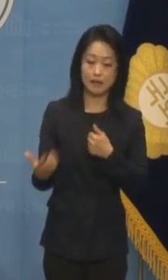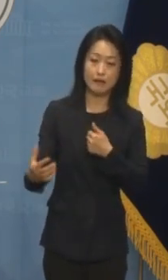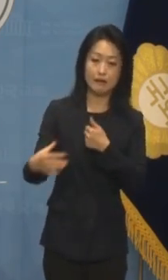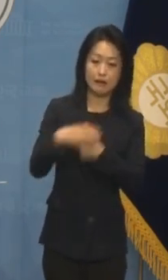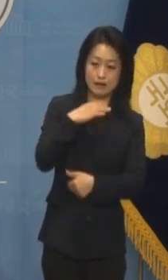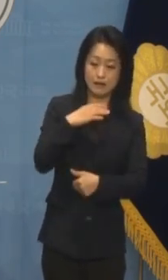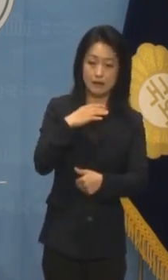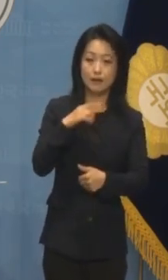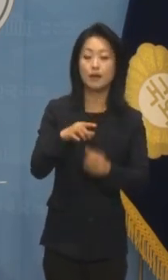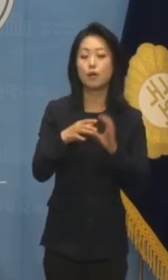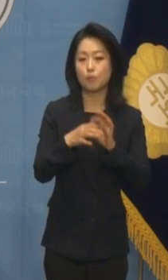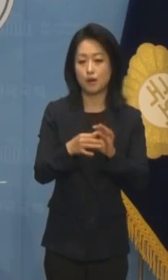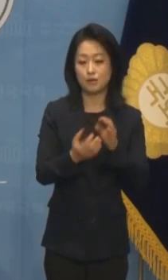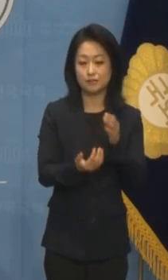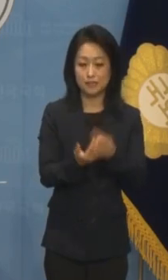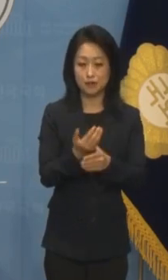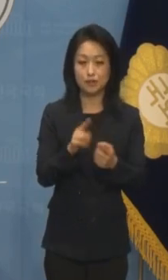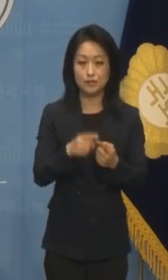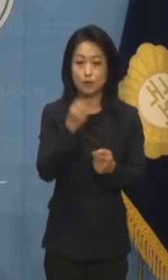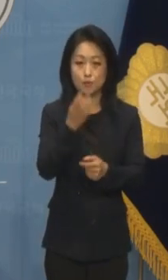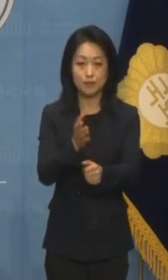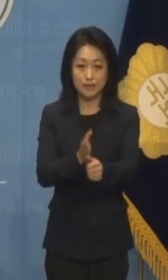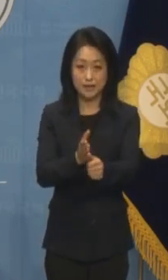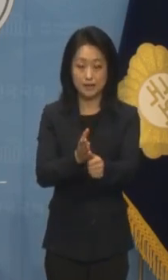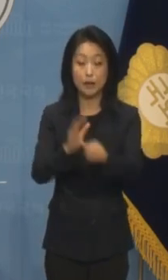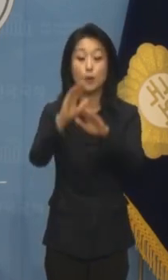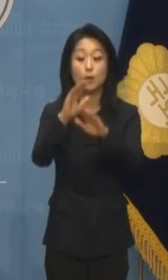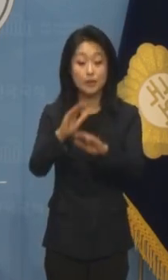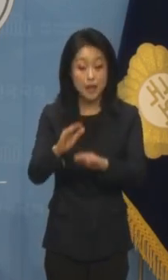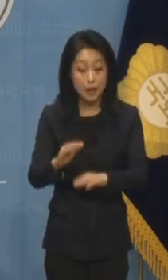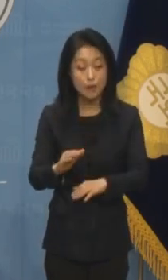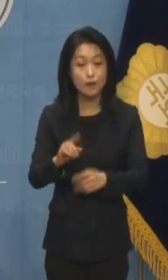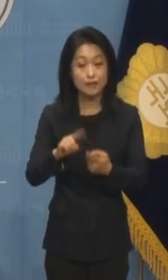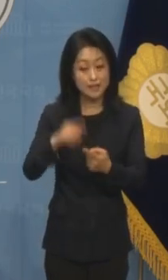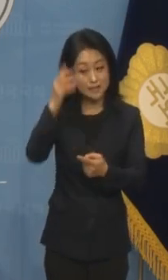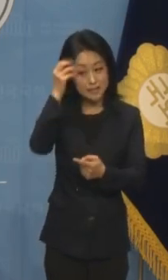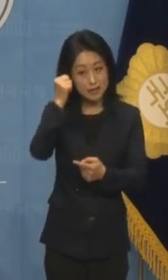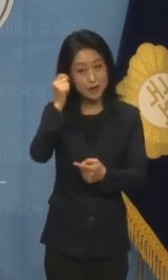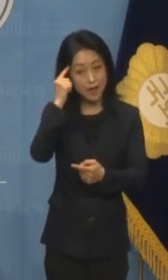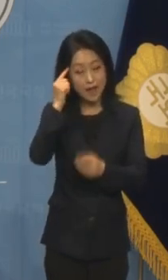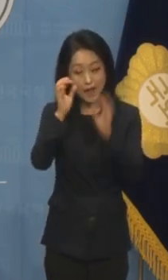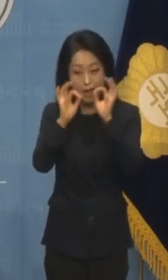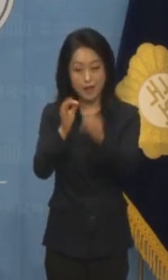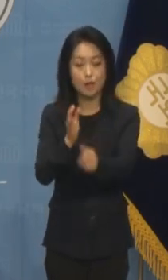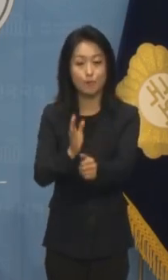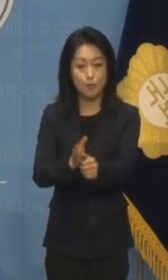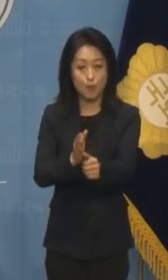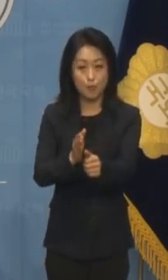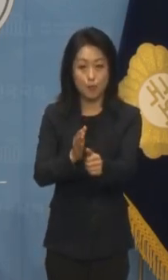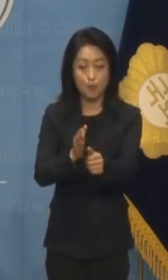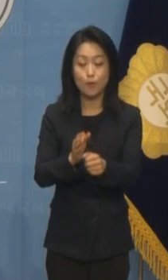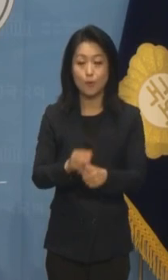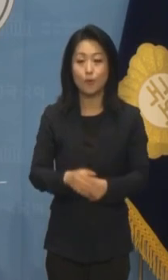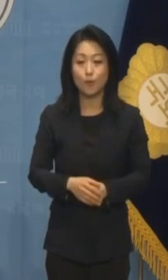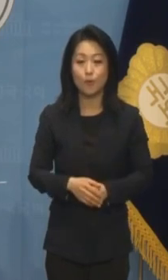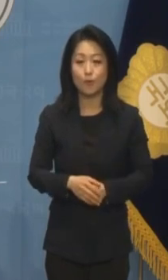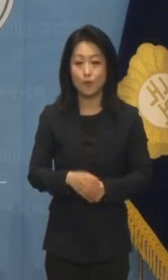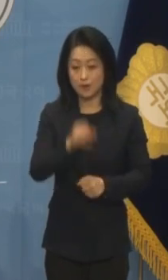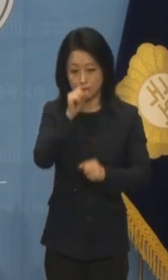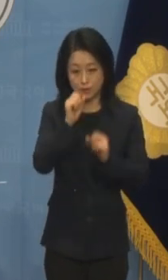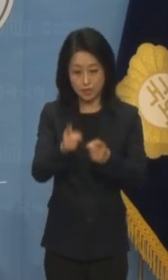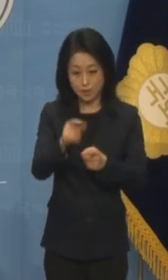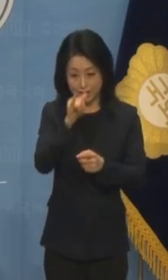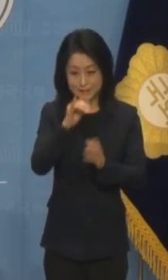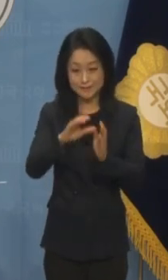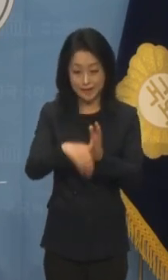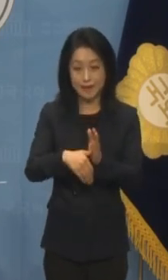되는 사건이거든요. 그런 얘기들을 좀 또 기억을 좀 되살려서 혹시 기회되면